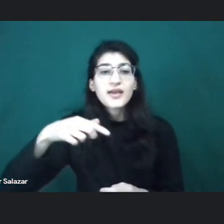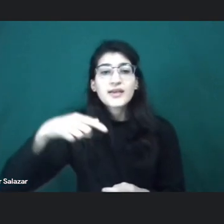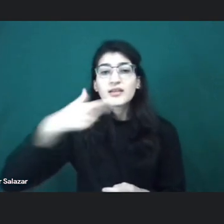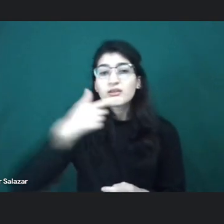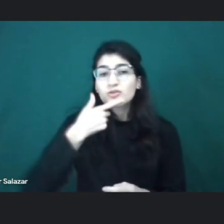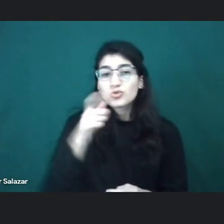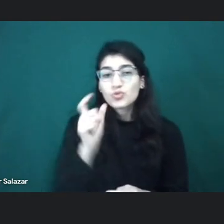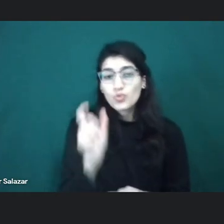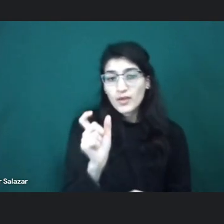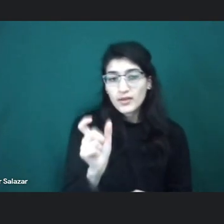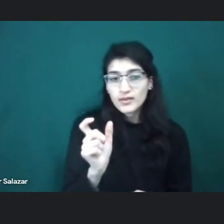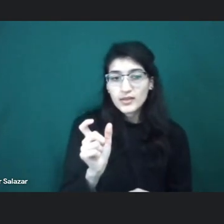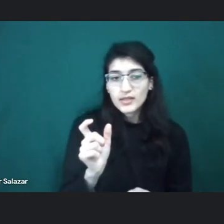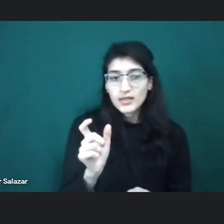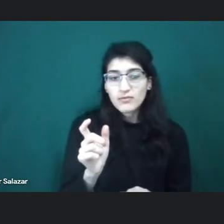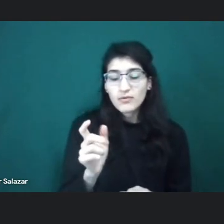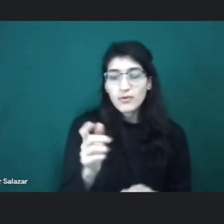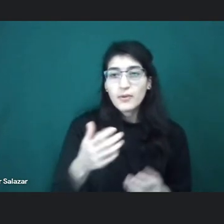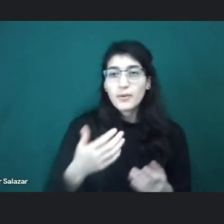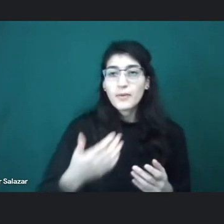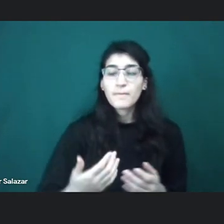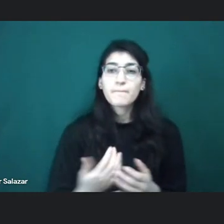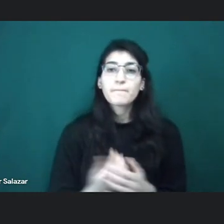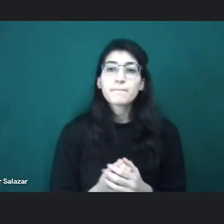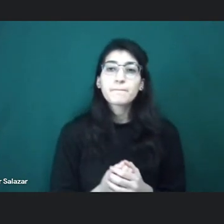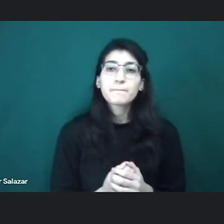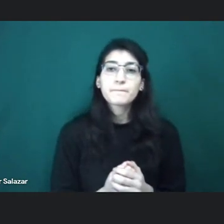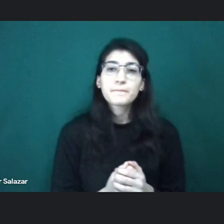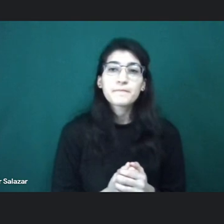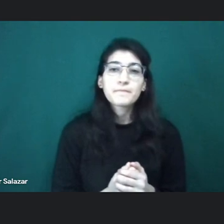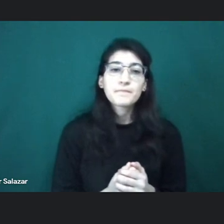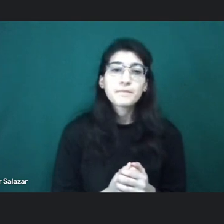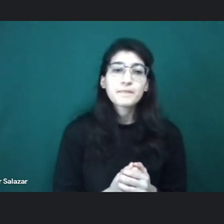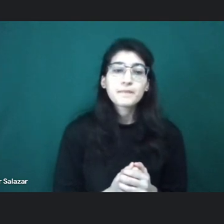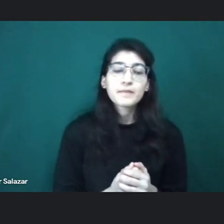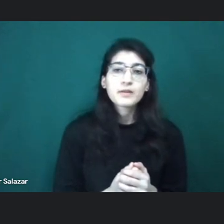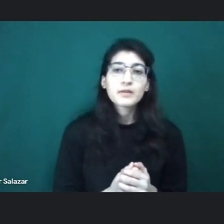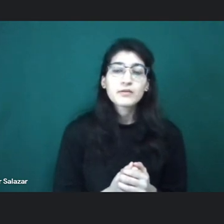mismo, ¿sí? Quiere decir un sustantivo, la relación.